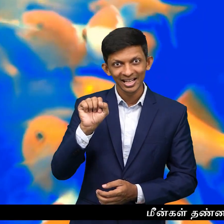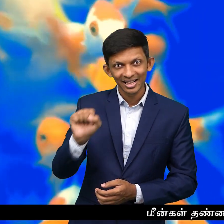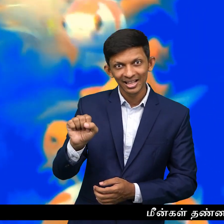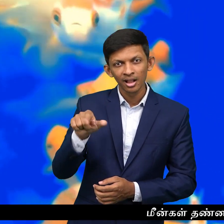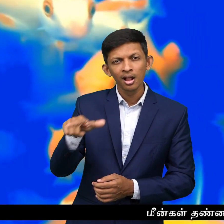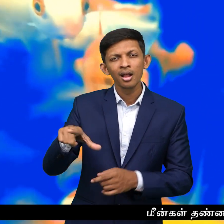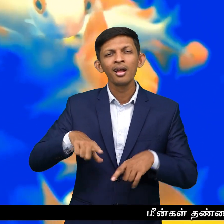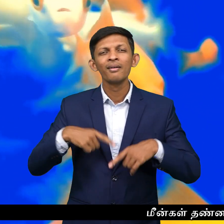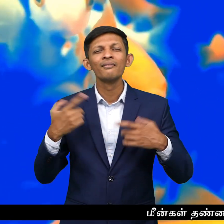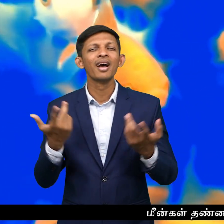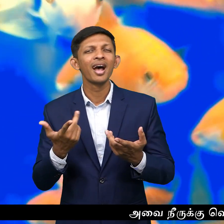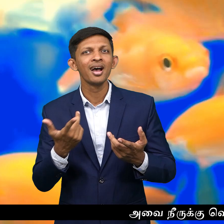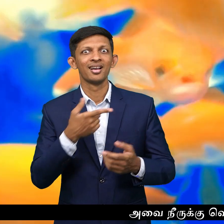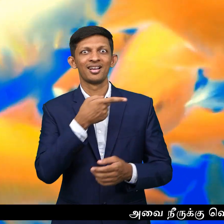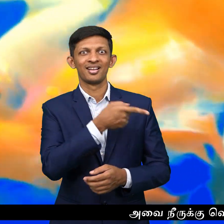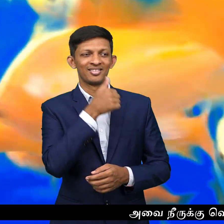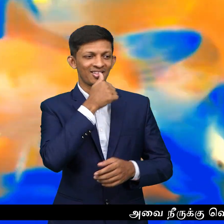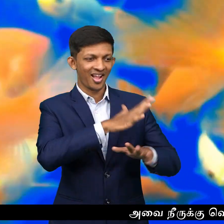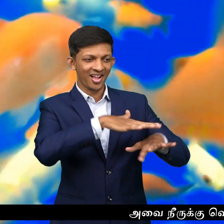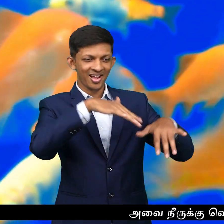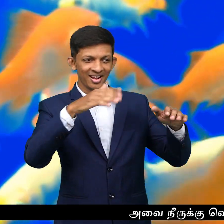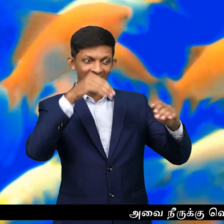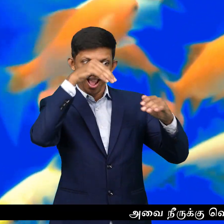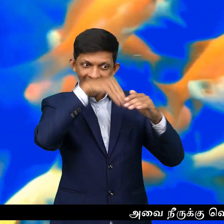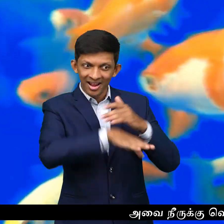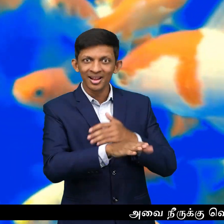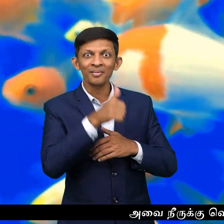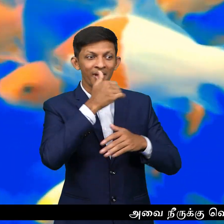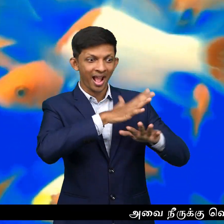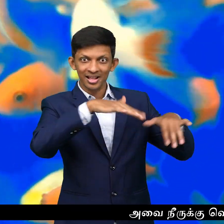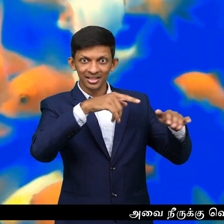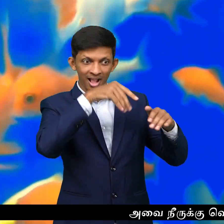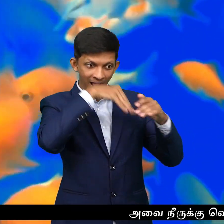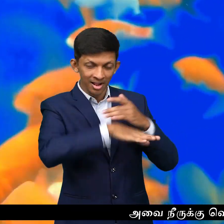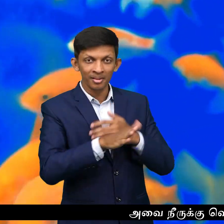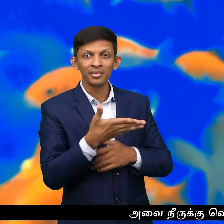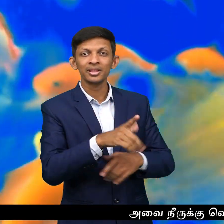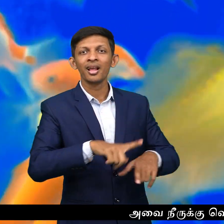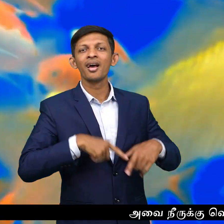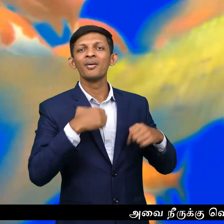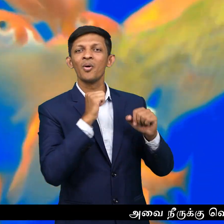மீன்கள் தண்ணீரில் வாழ்கின்றன. அவை நீருக்கு வெளியே வாழ முடியாது.